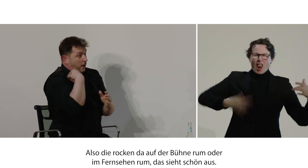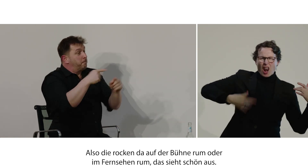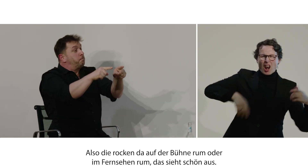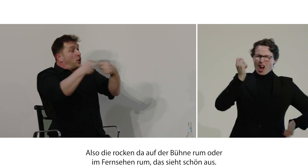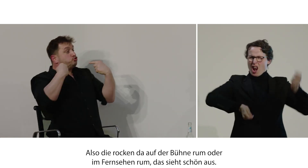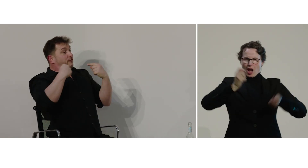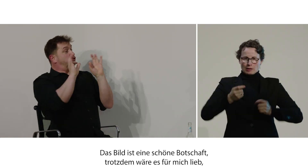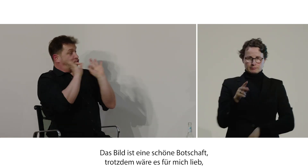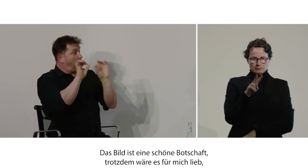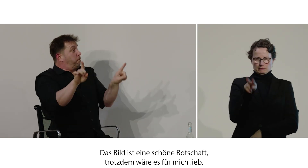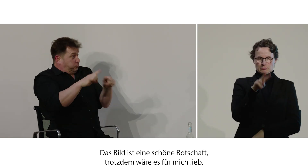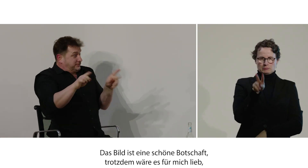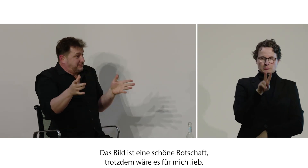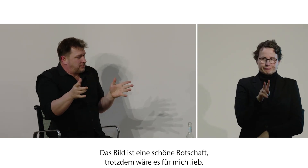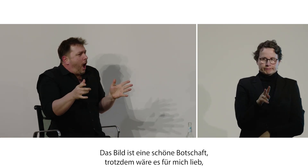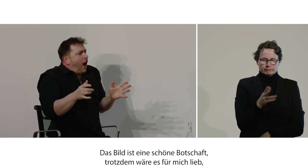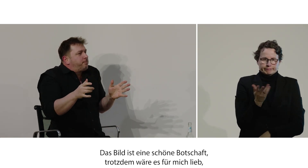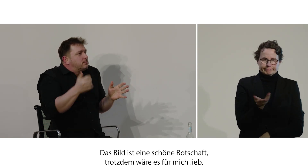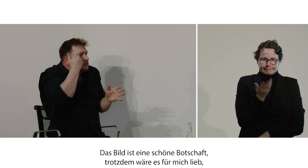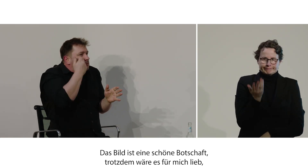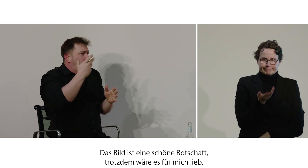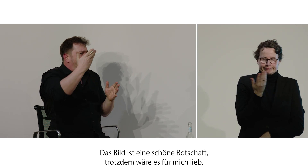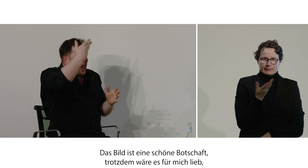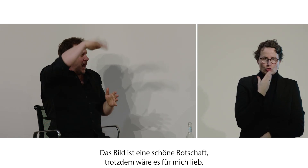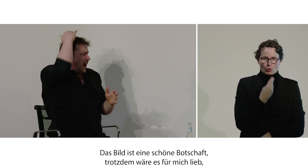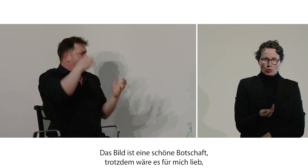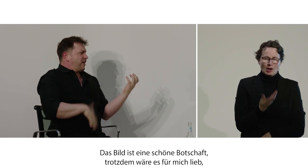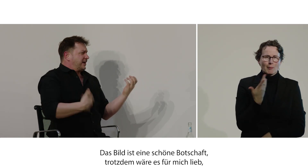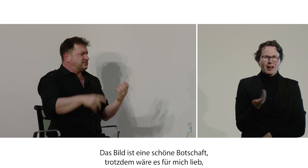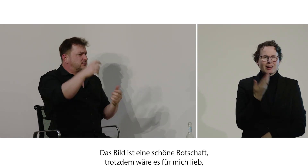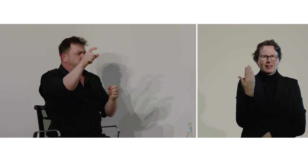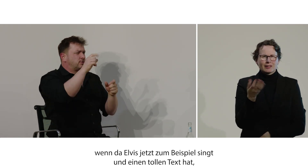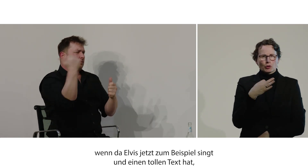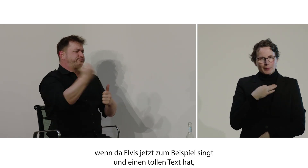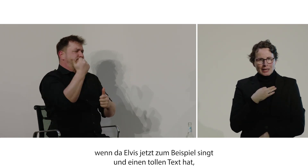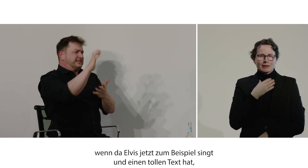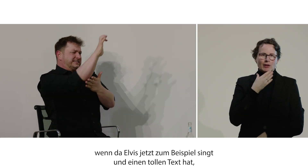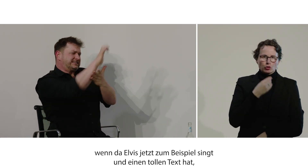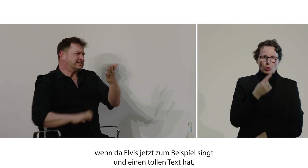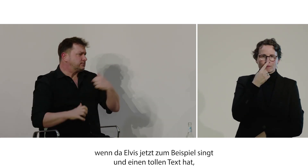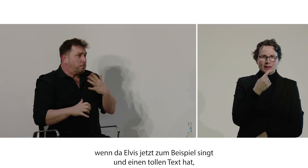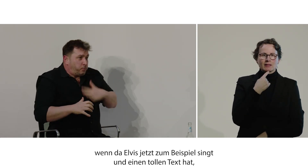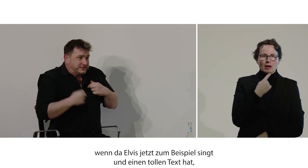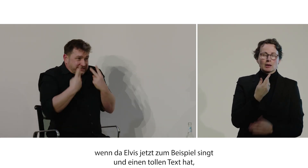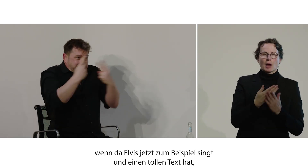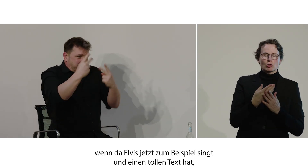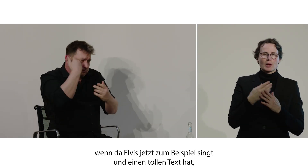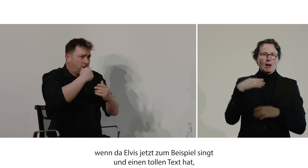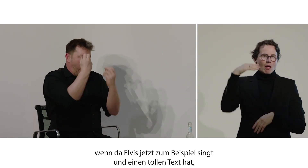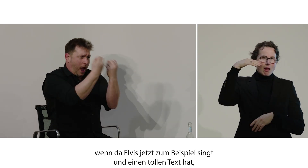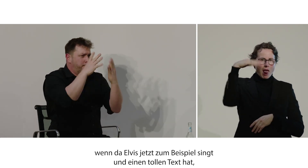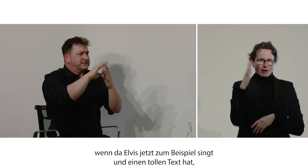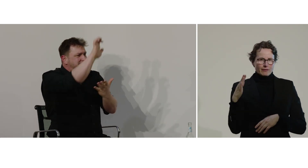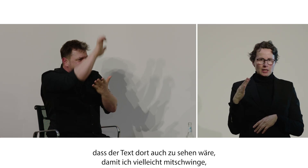Fernsehen rum. Das sieht ja schön aus, das Bild. Das ist eine schöne Botschaft, aber trotzdem wäre es für mich natürlich lieb, wenn da Elvis jetzt zum Beispiel singt und einen